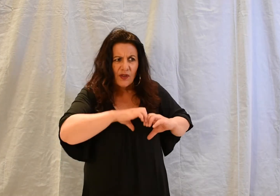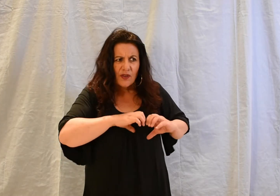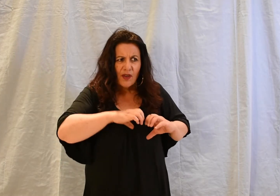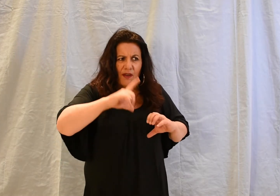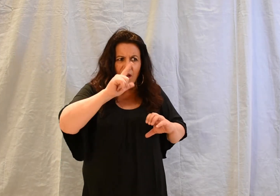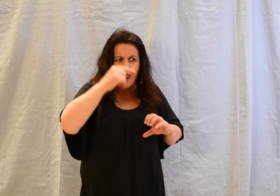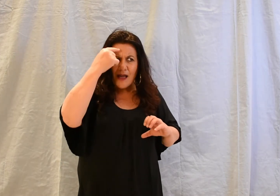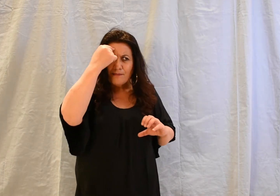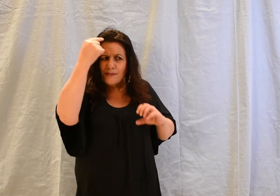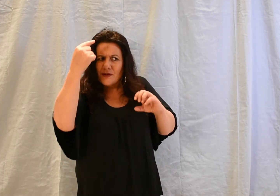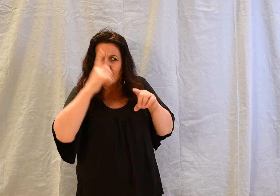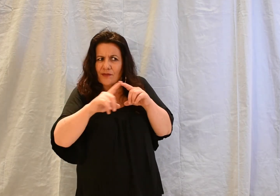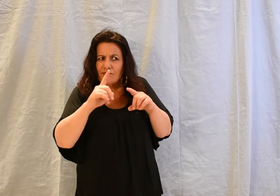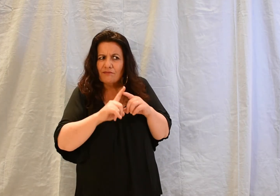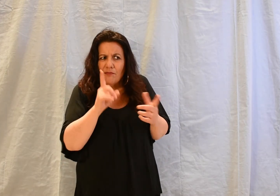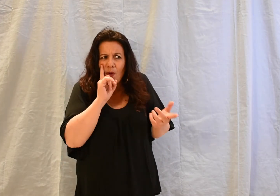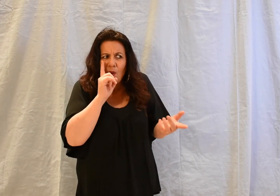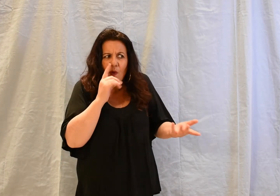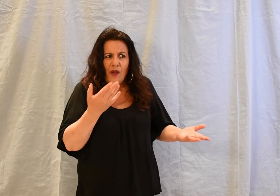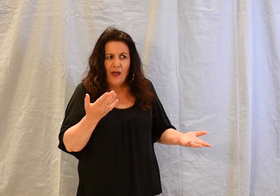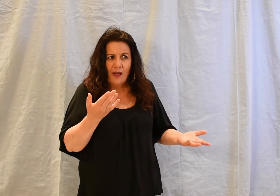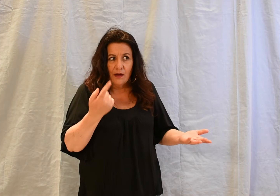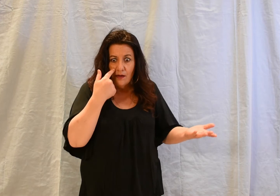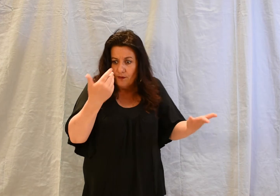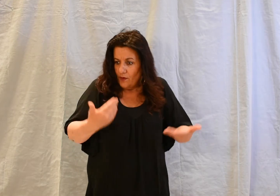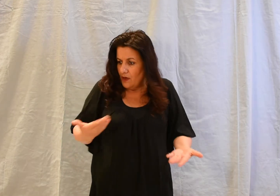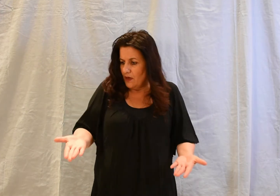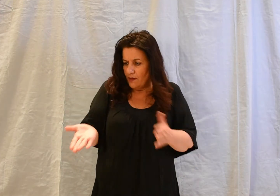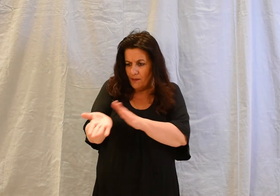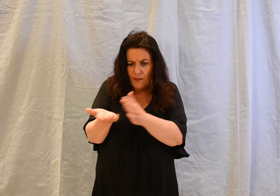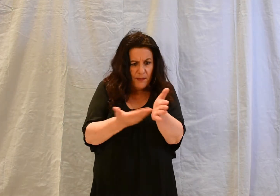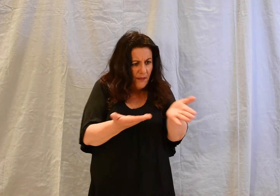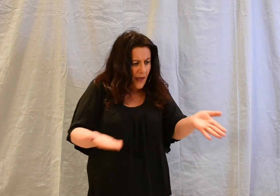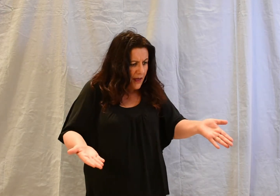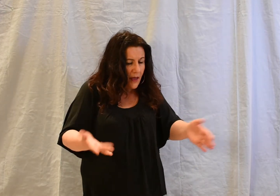cœur ? Voyez mes mains et mes pieds, c'est bien moi.